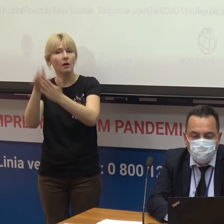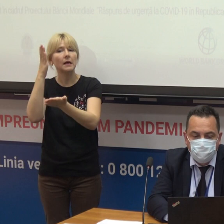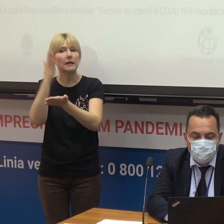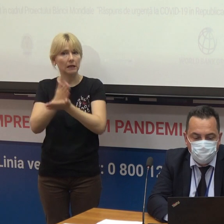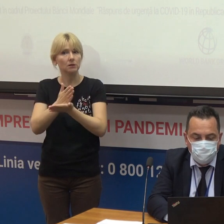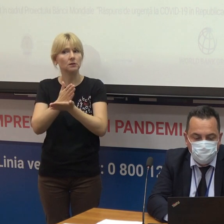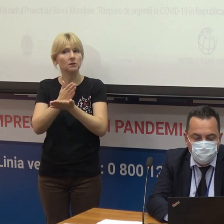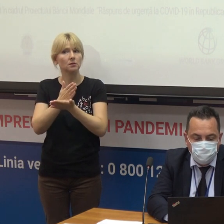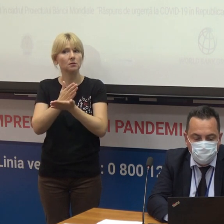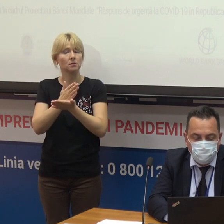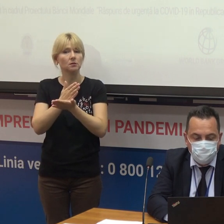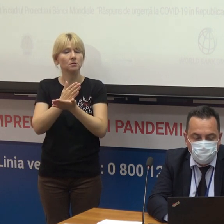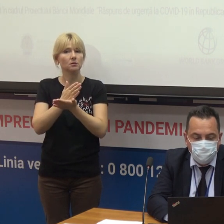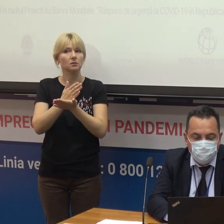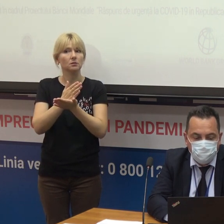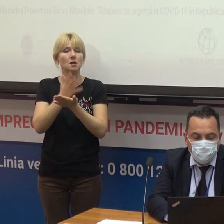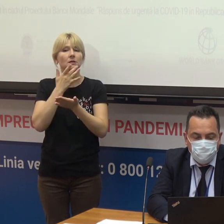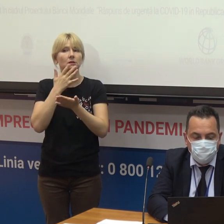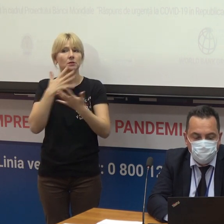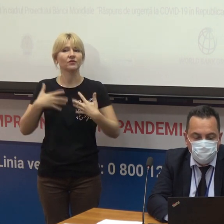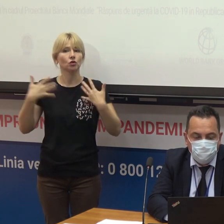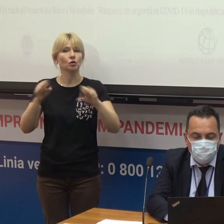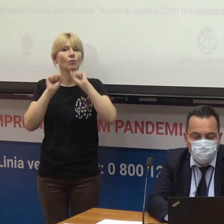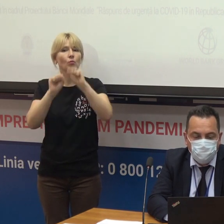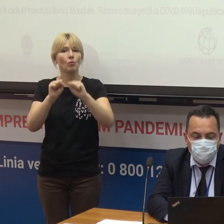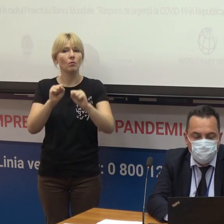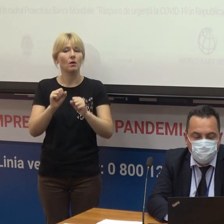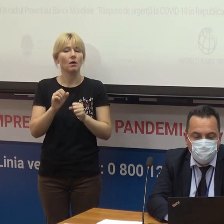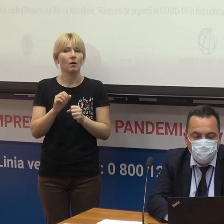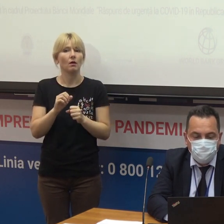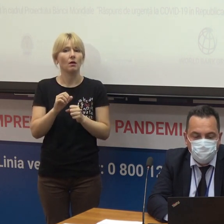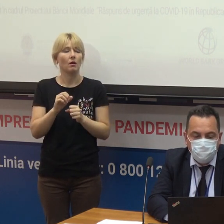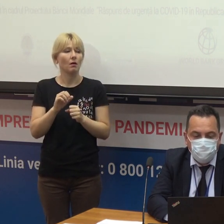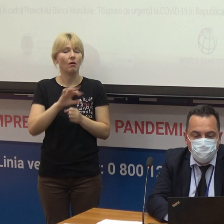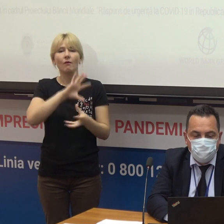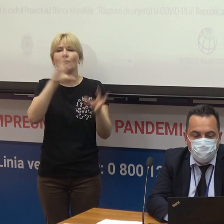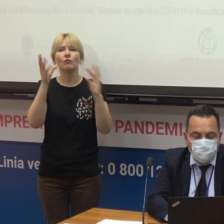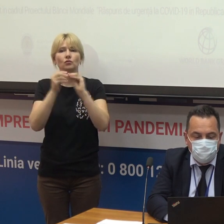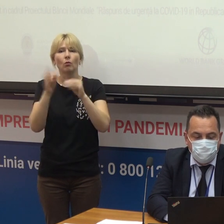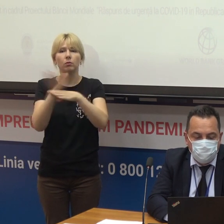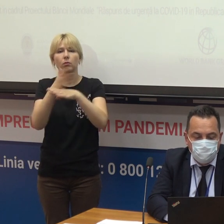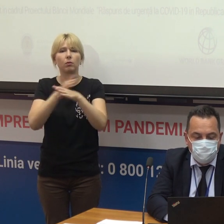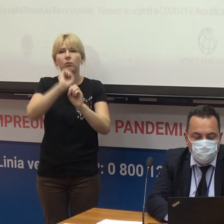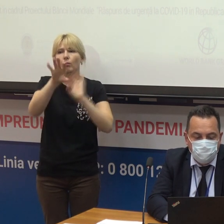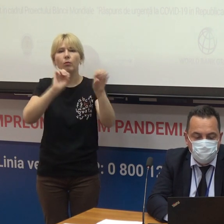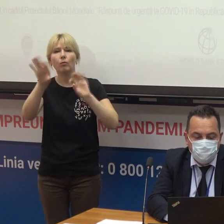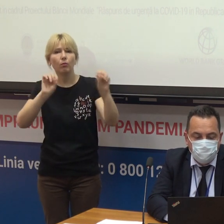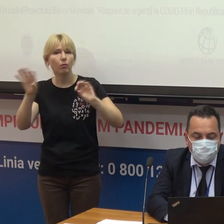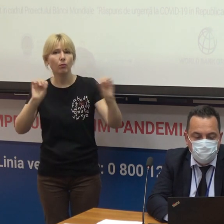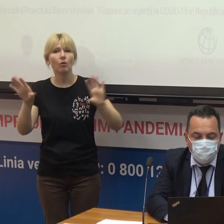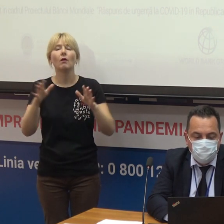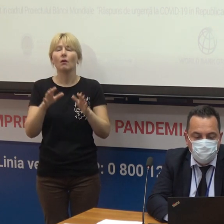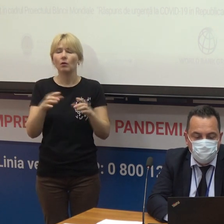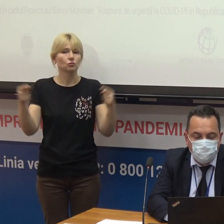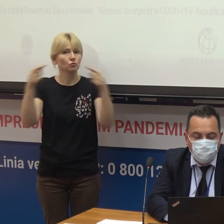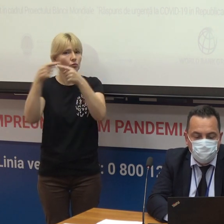în cadrul Agenției Naționale de Sănătate Publică nu sunt vaccinuri, toate sunt repartizate în